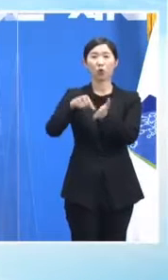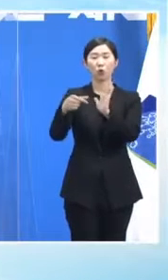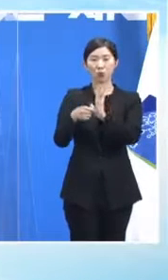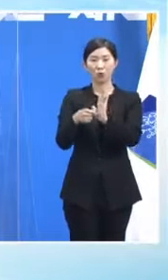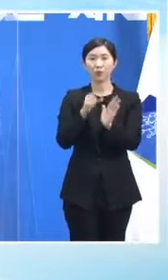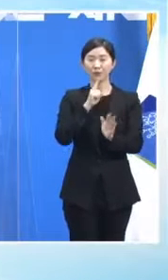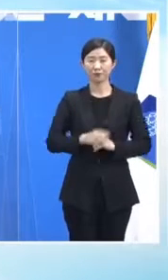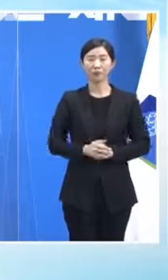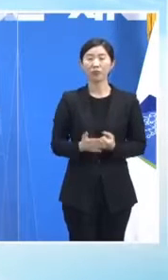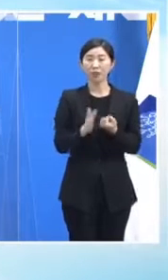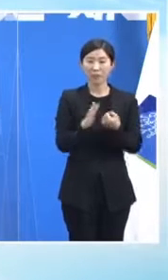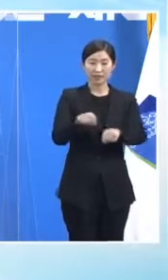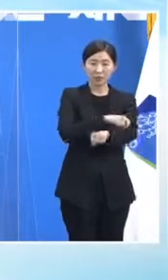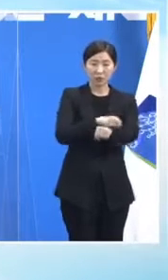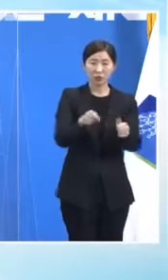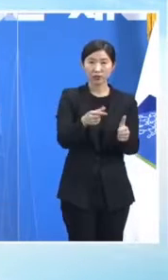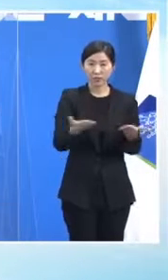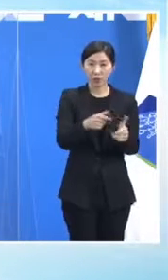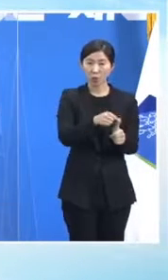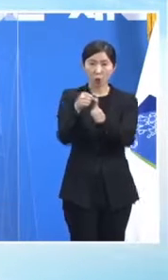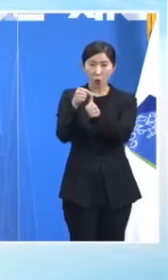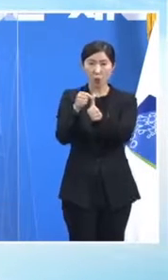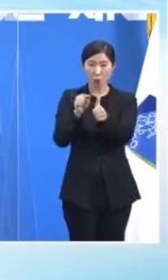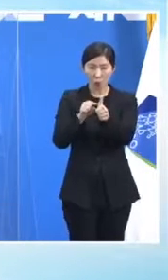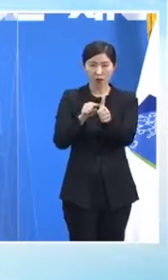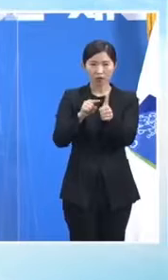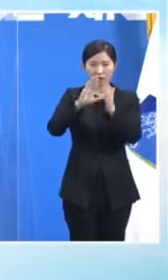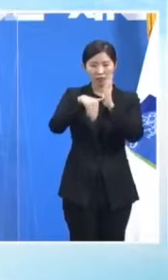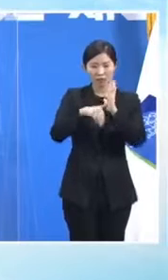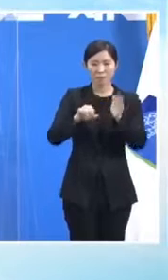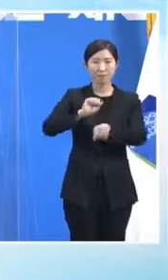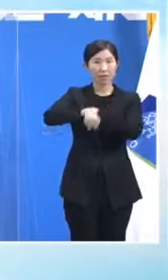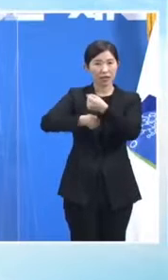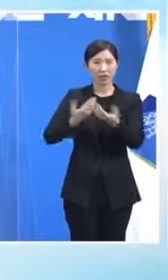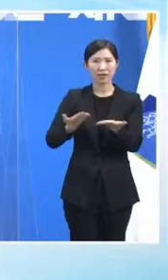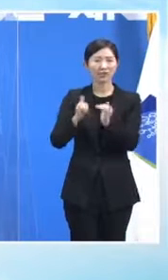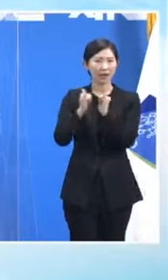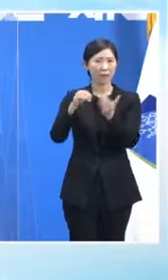특수고용 근로자는 프리랜서의 범위에서 제외되었음을 미리 알려드립니다.